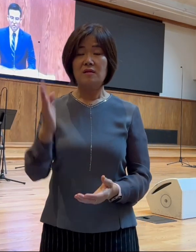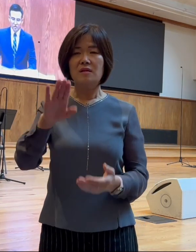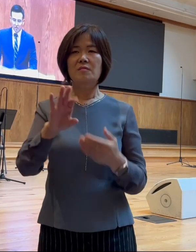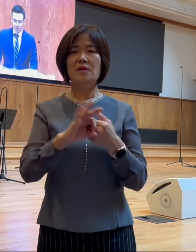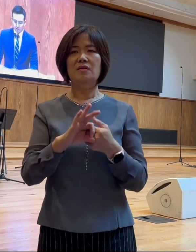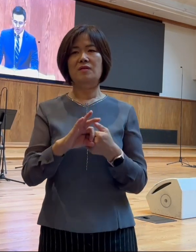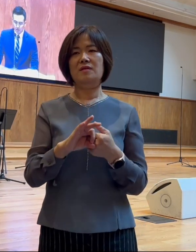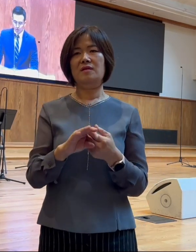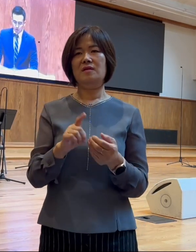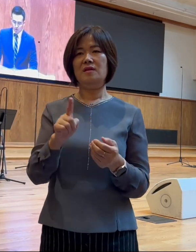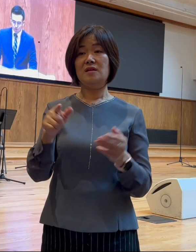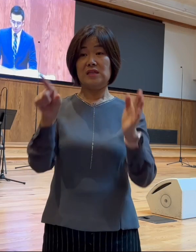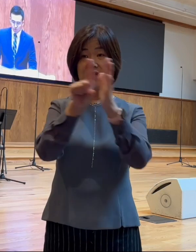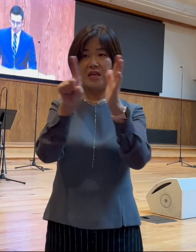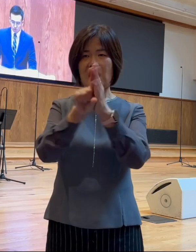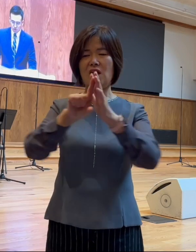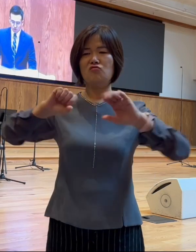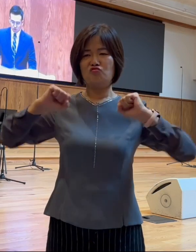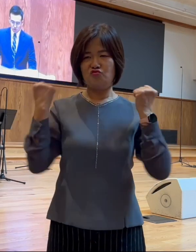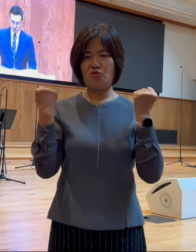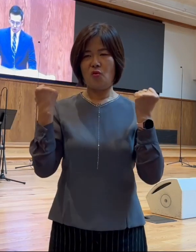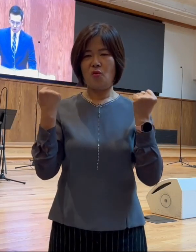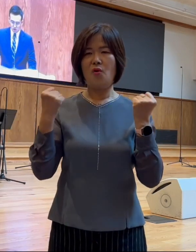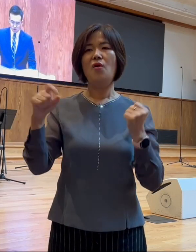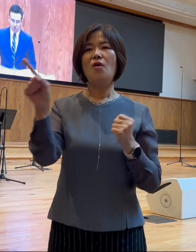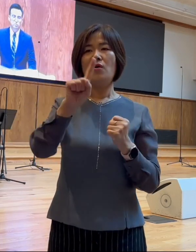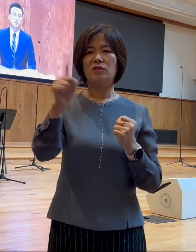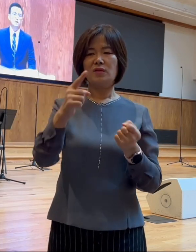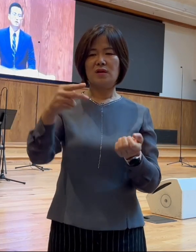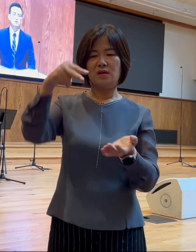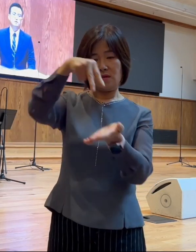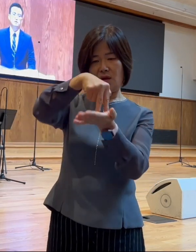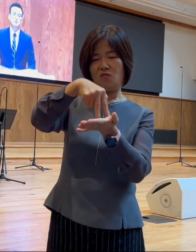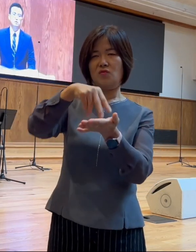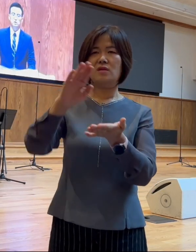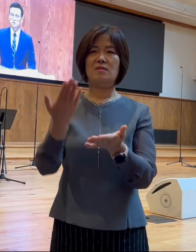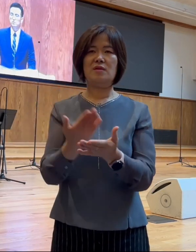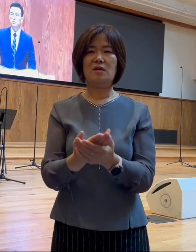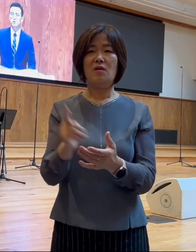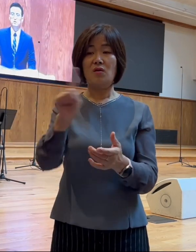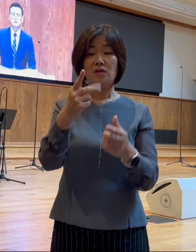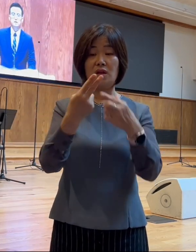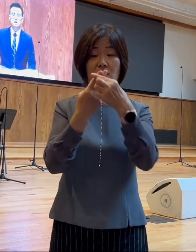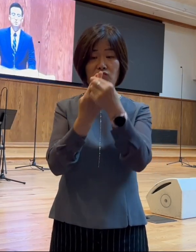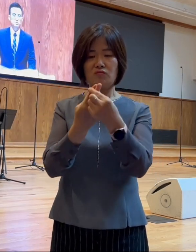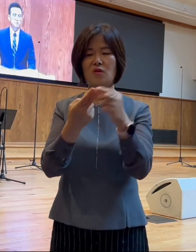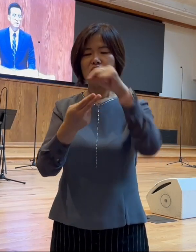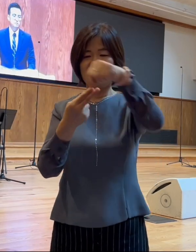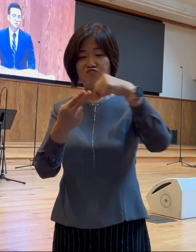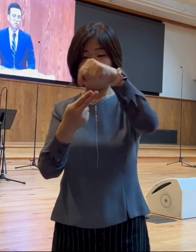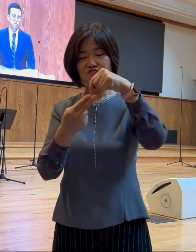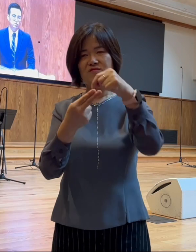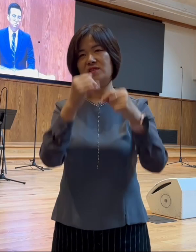그렇다면 이 신뢰와 순종, 이 두 파트를 어떻게 세우는가? 어떻게 세울 거야? 좀 전에